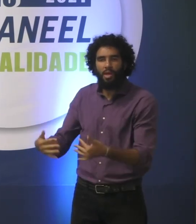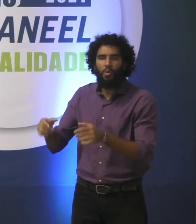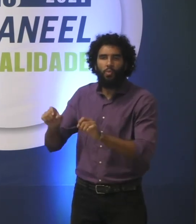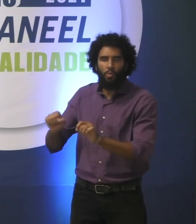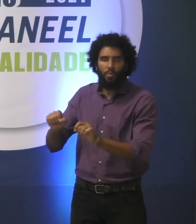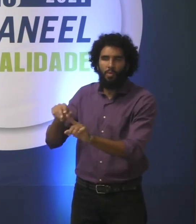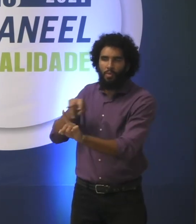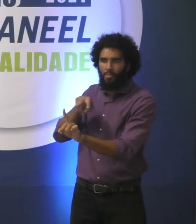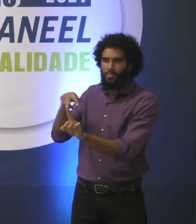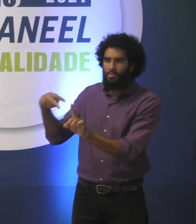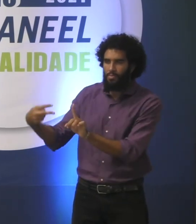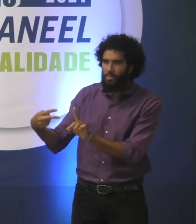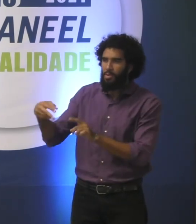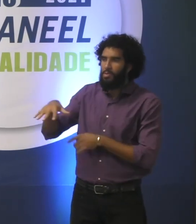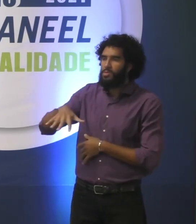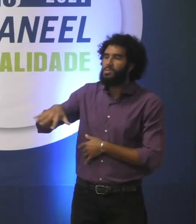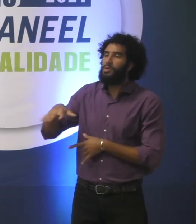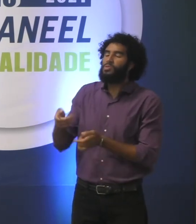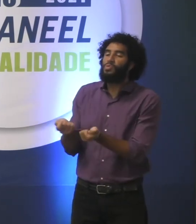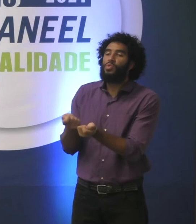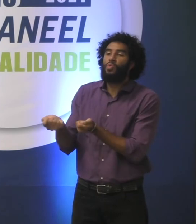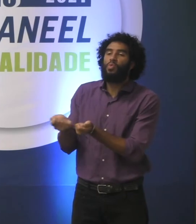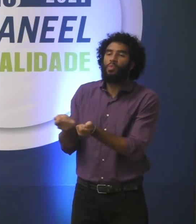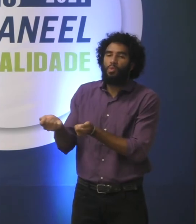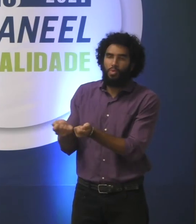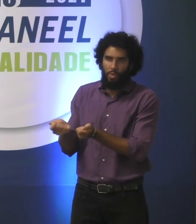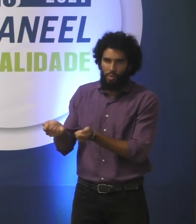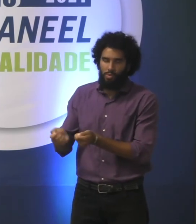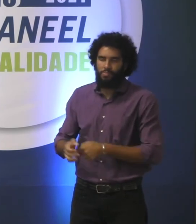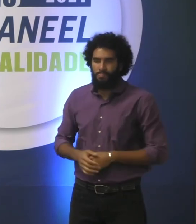olhar sobre o órgão regulador, estou na casa do órgão regulador,